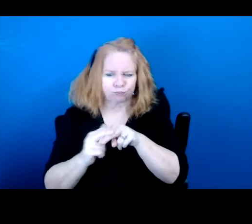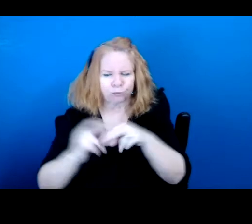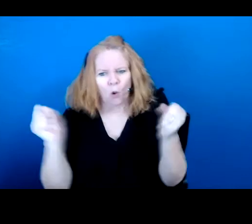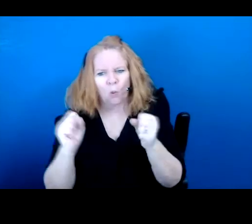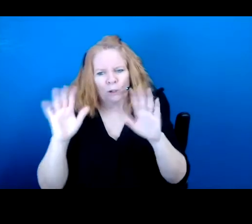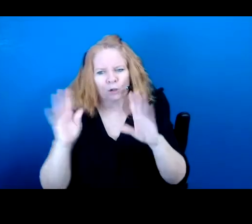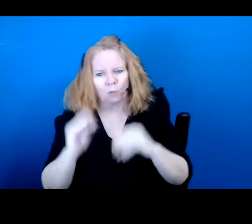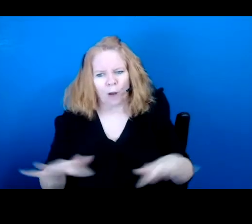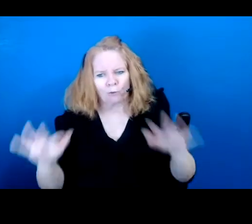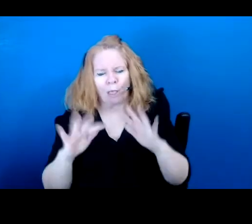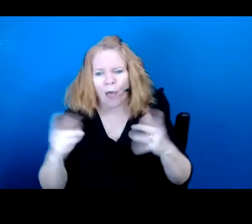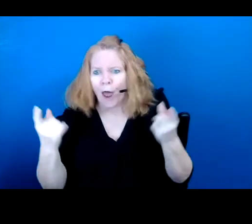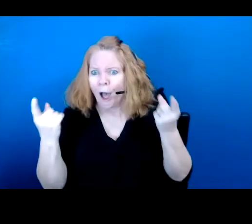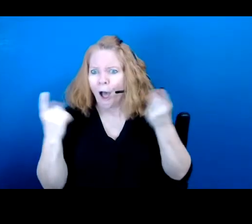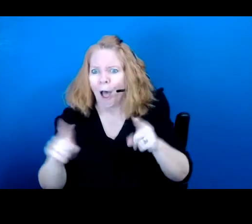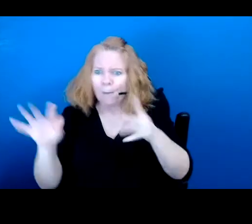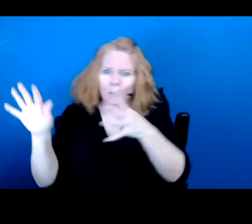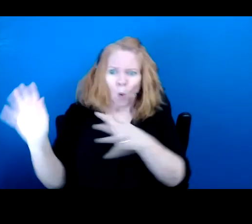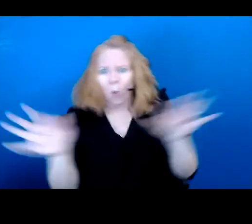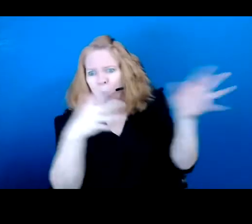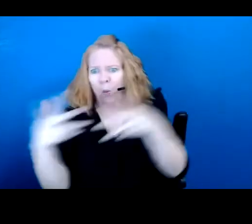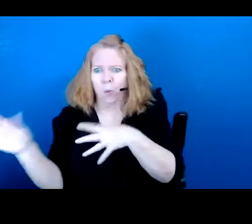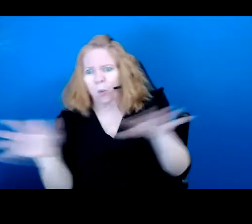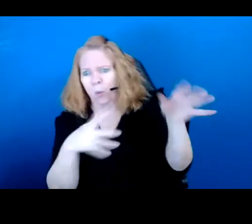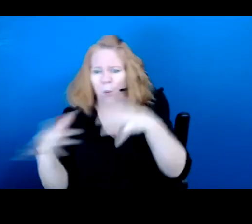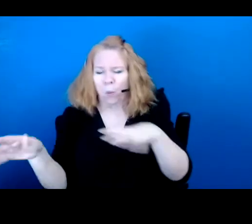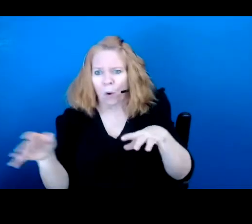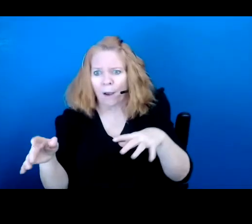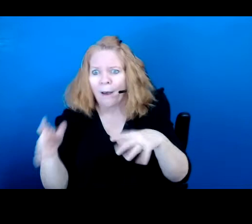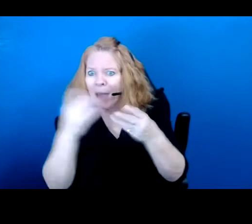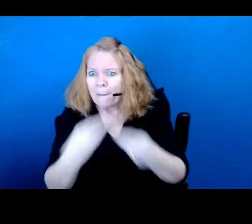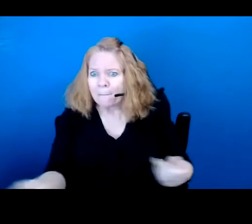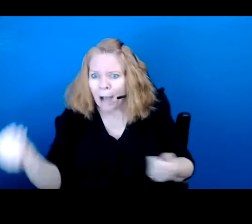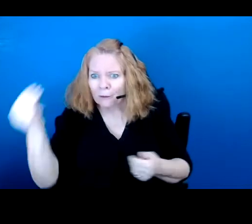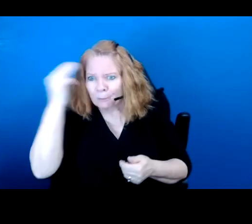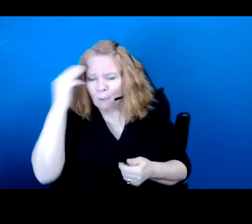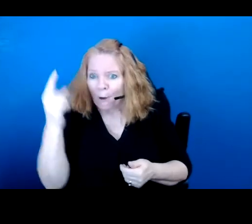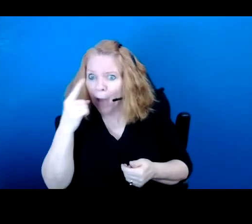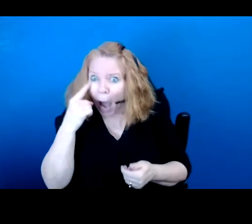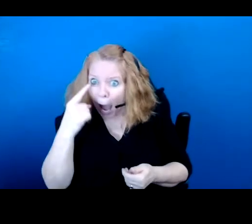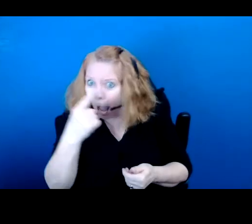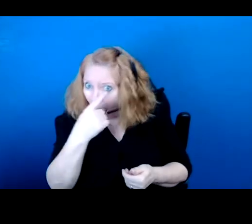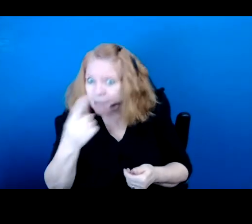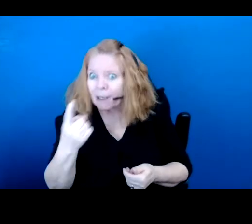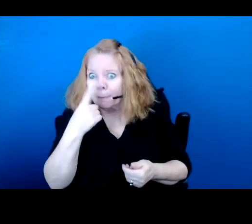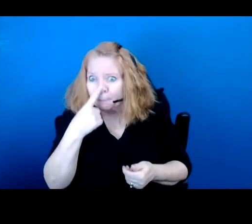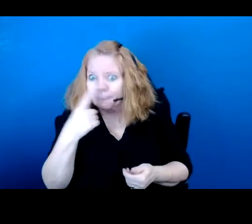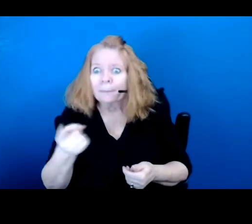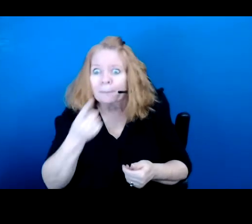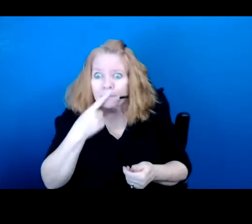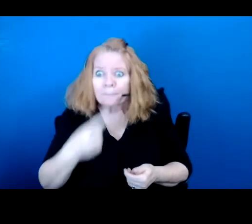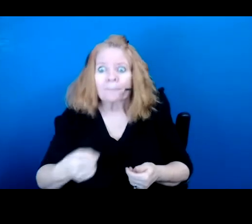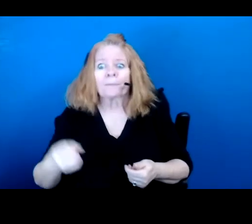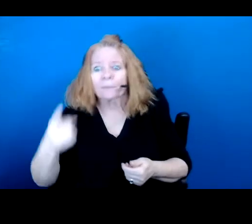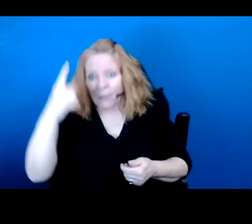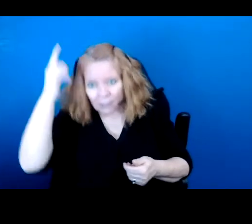conductor del tren de aquí pero pasó que vino un viento muy fuerte y todo lo que él tenía